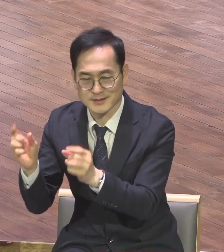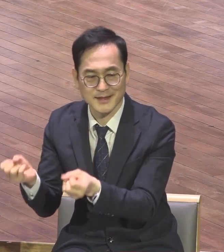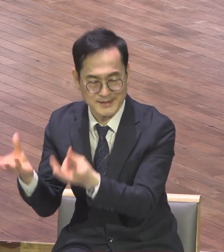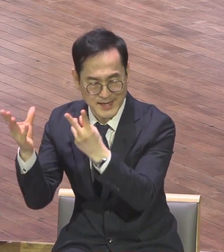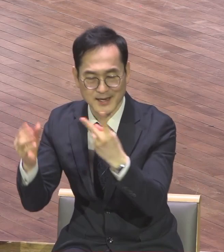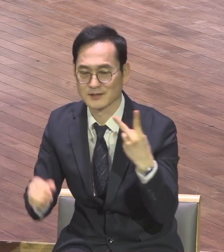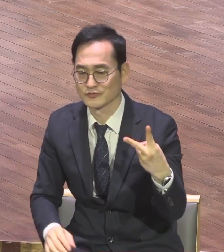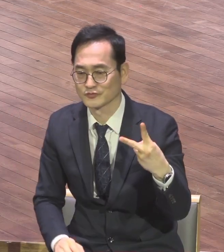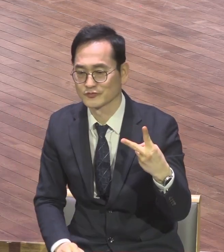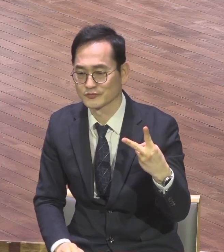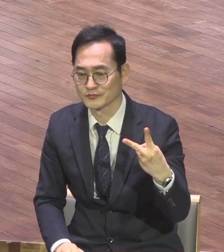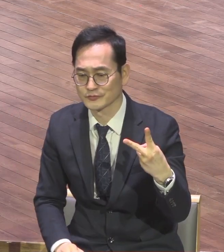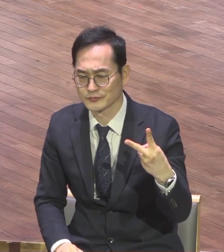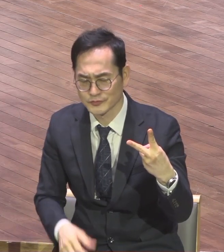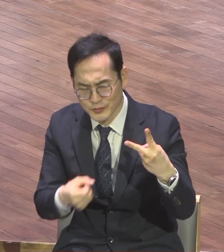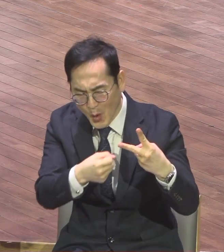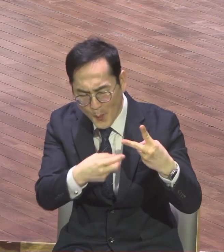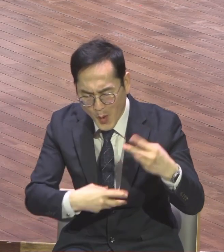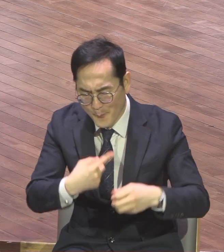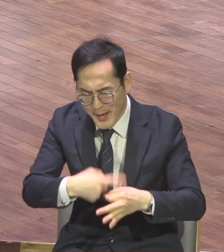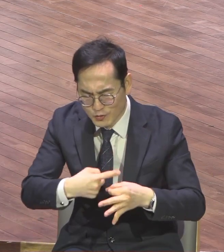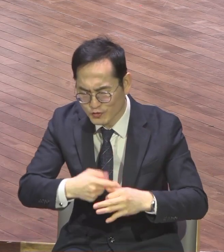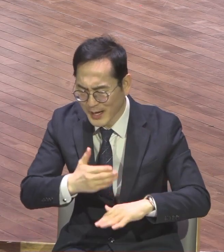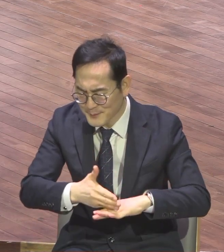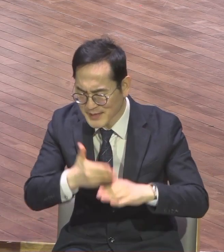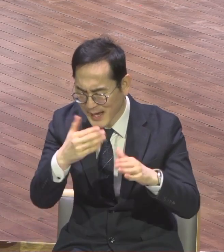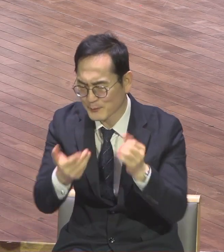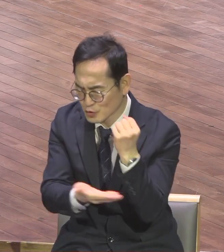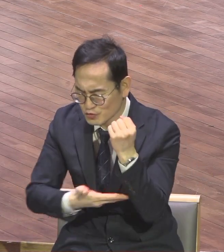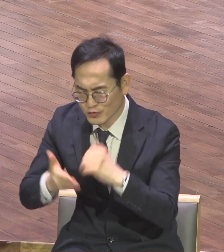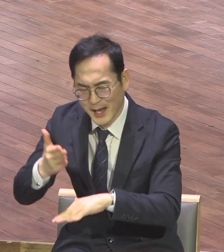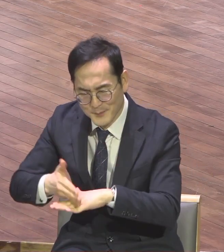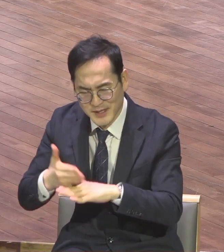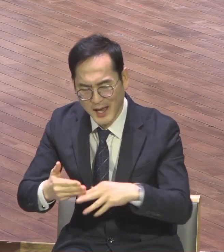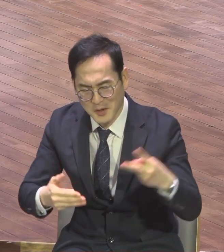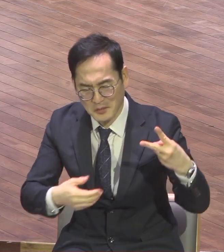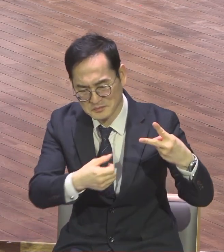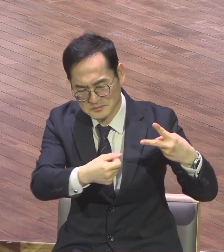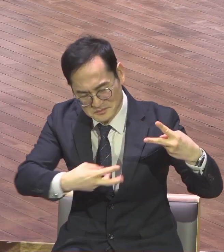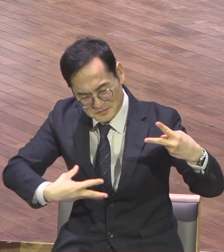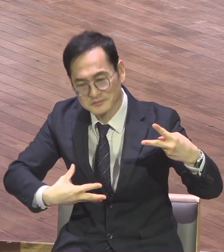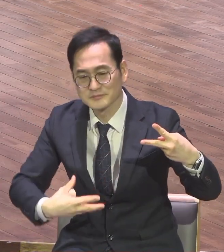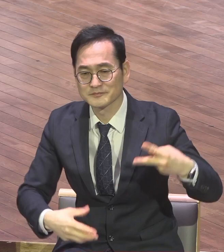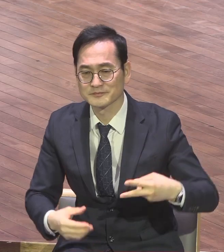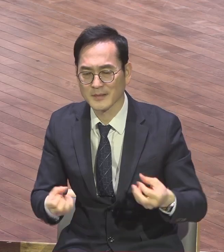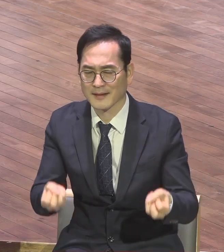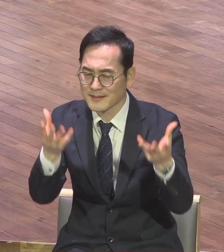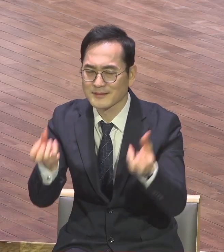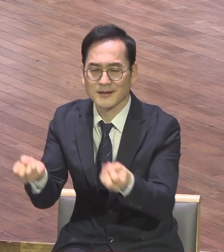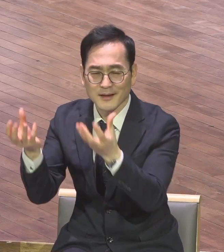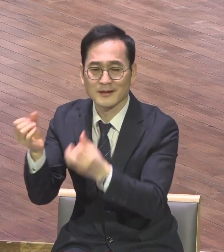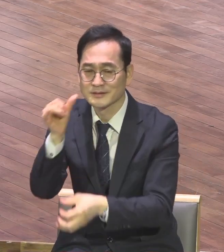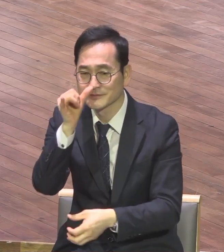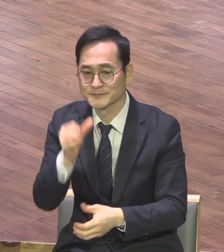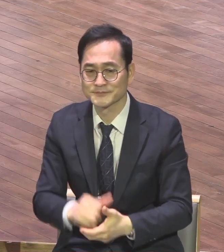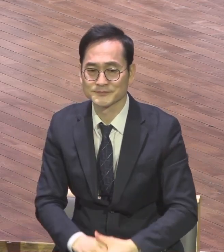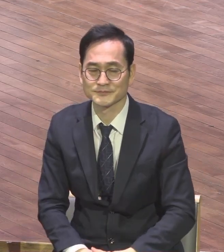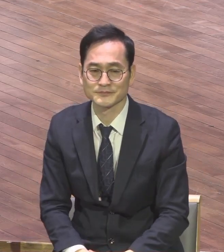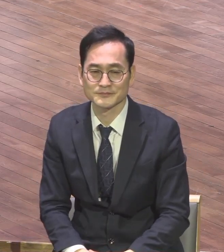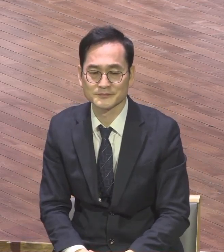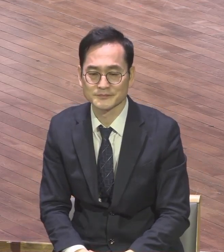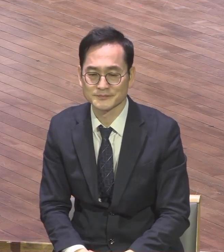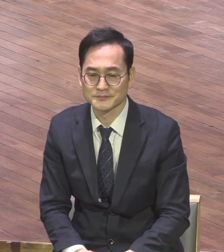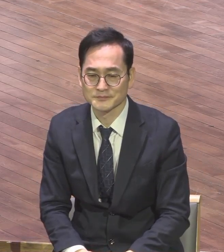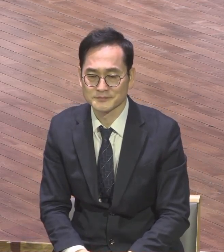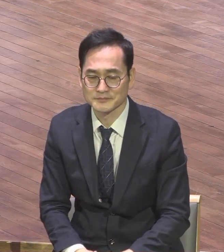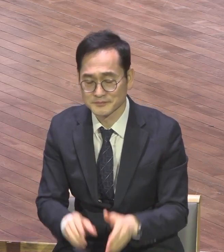부활절, 그리고 이제 맥추절 감사, 추수감사, 이렇게 감사 절기가 있는데, 그런데